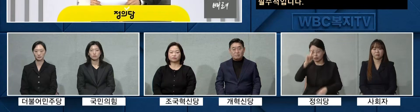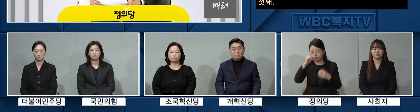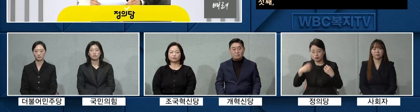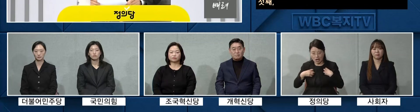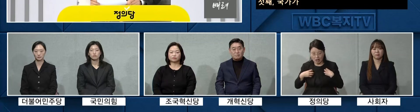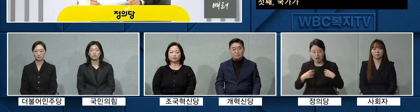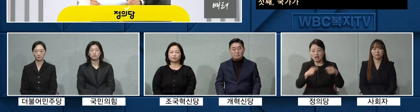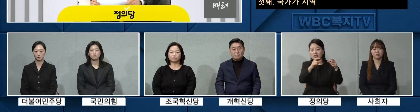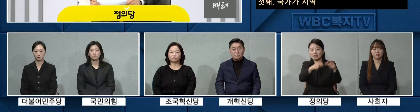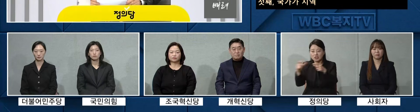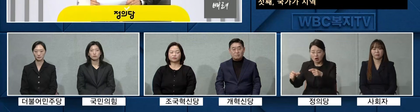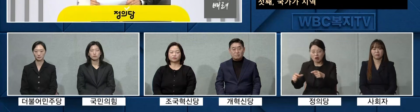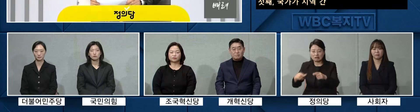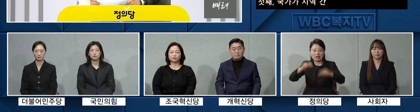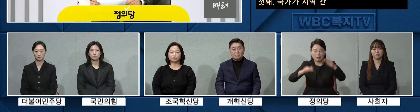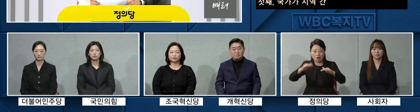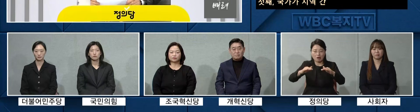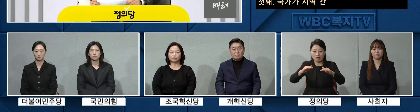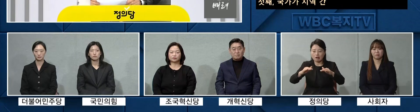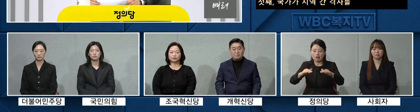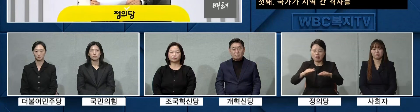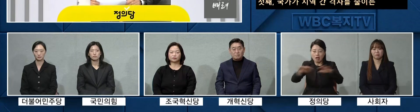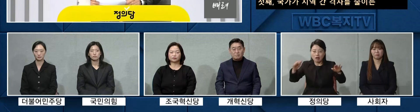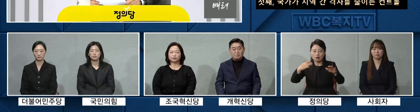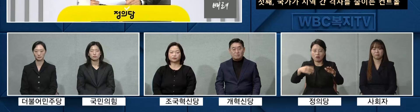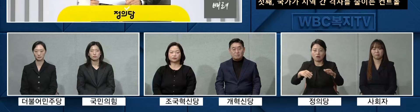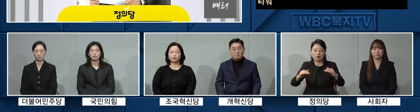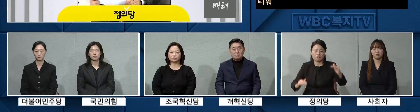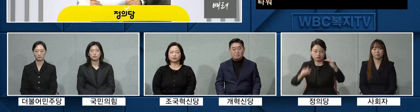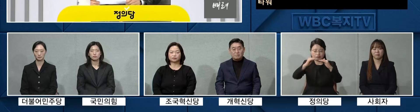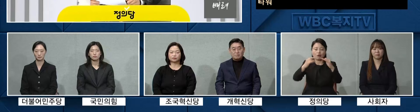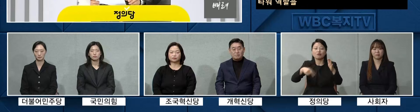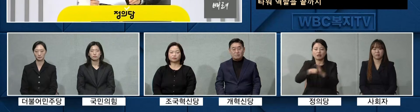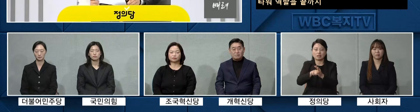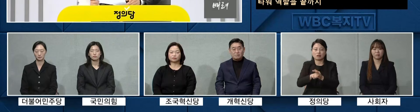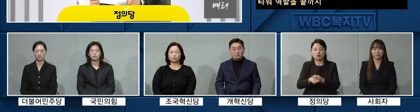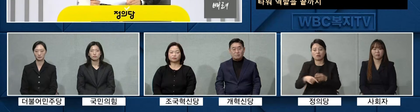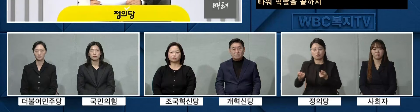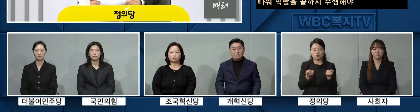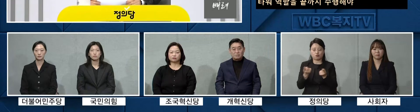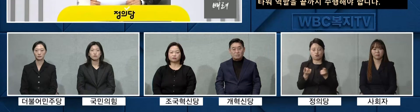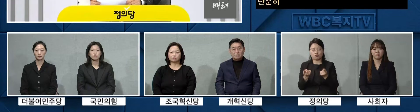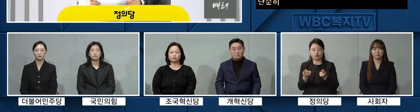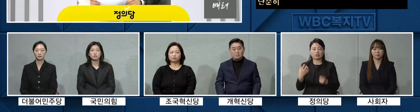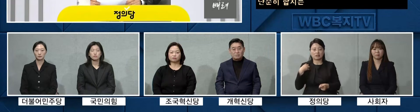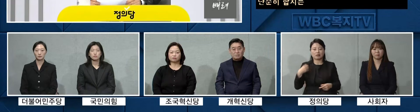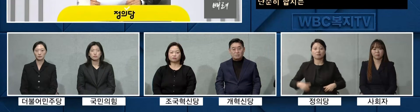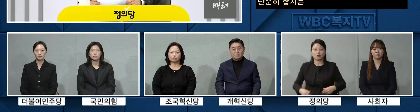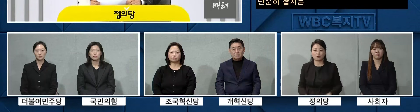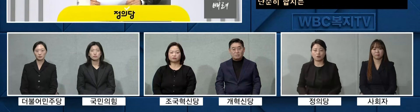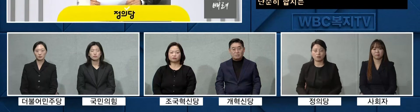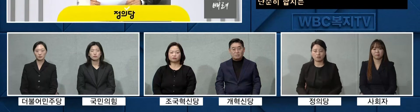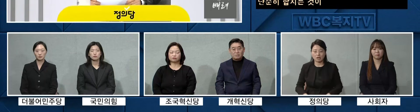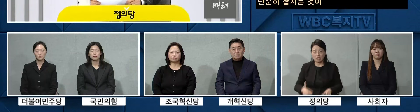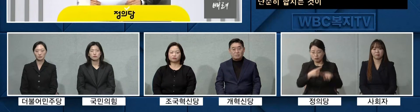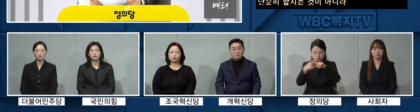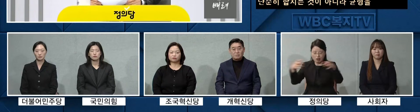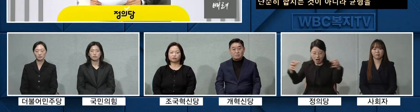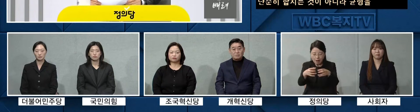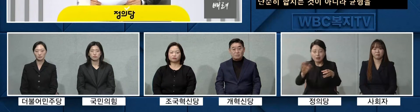줄이는 컨트롤 타워 역할을 끝까지 수행해야 합니다. 단순히 합치는 것이 아니라 균형을 맞추는 것이